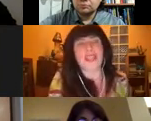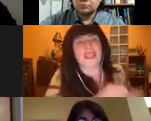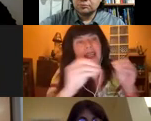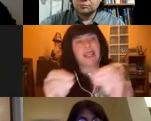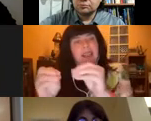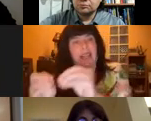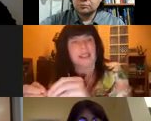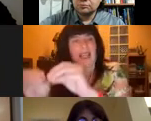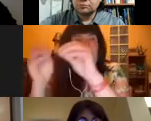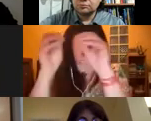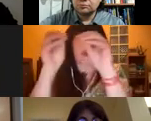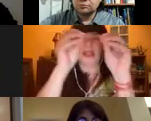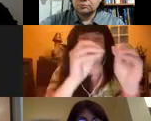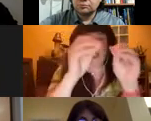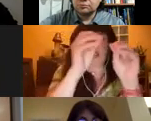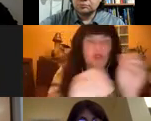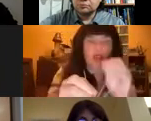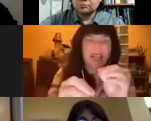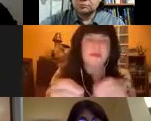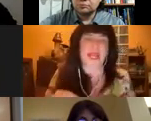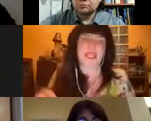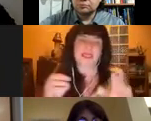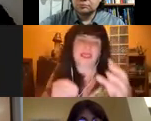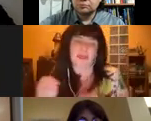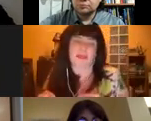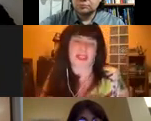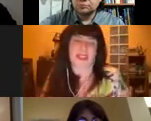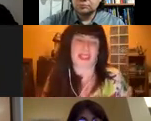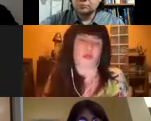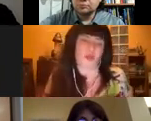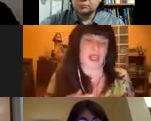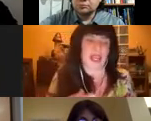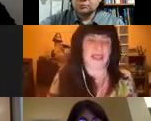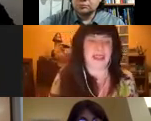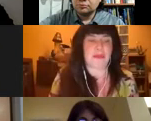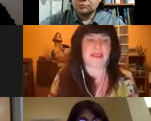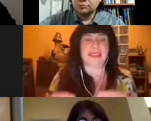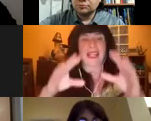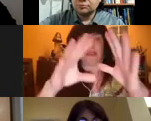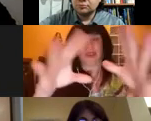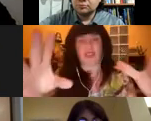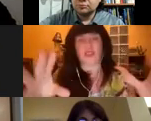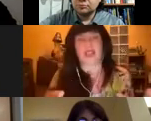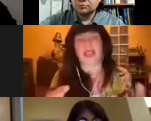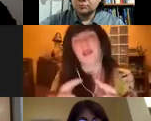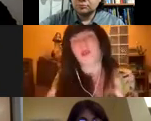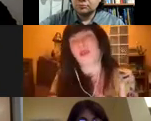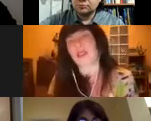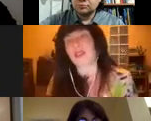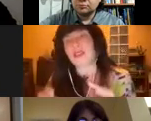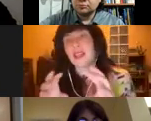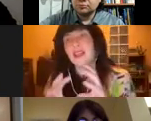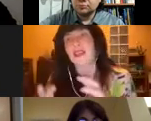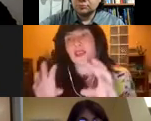no desde la introducción a la gramática, sino que más bien desde estudios de Halliday y Massisen, la definición que cada uno